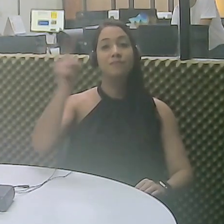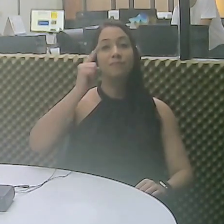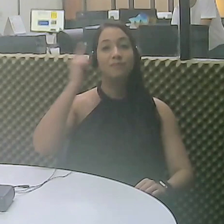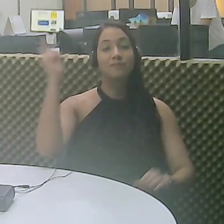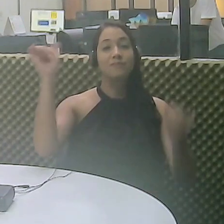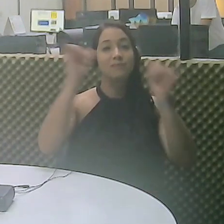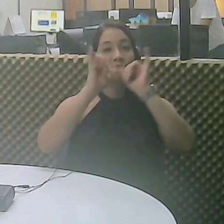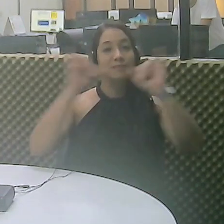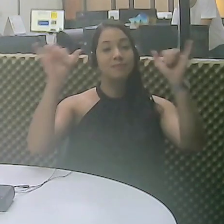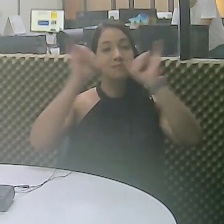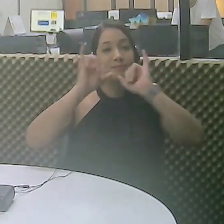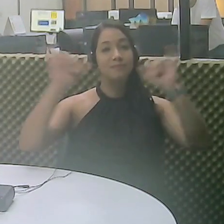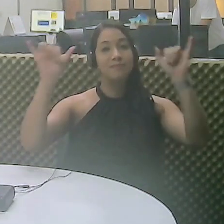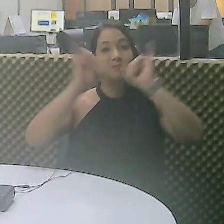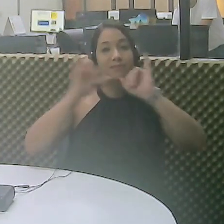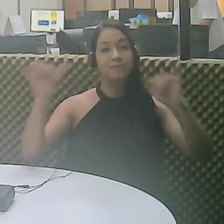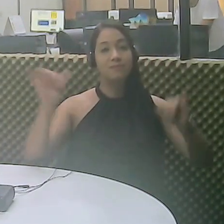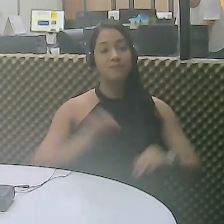Giro de